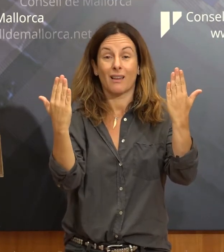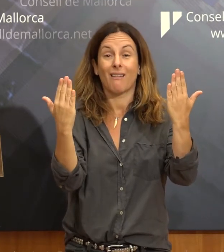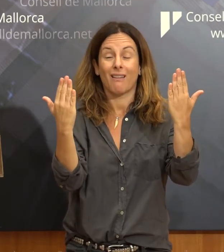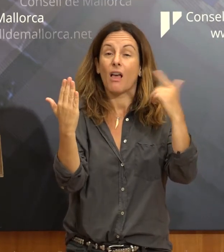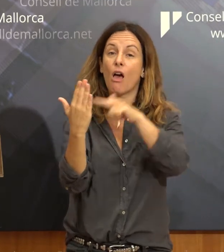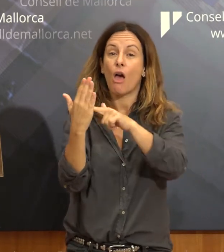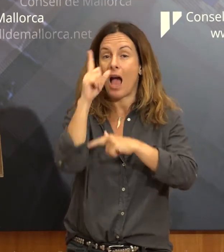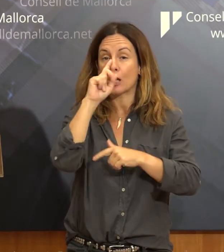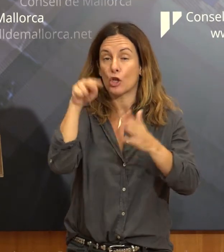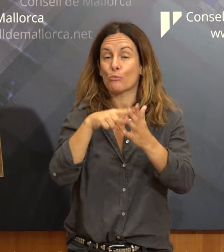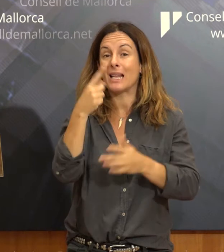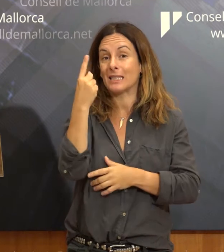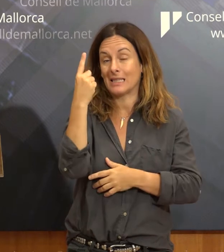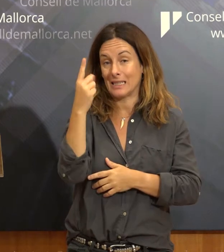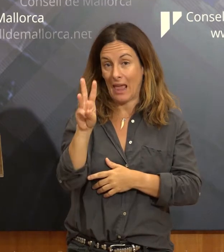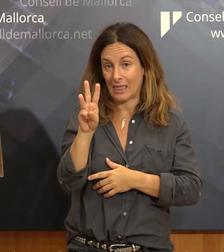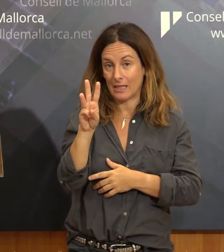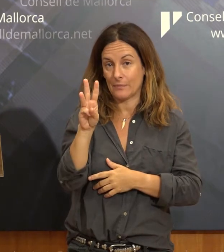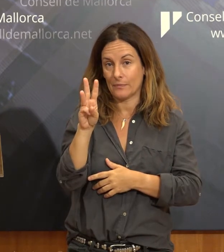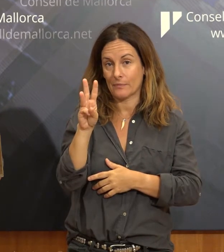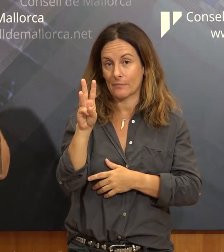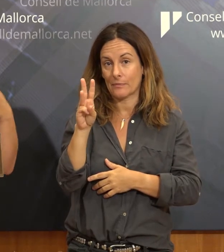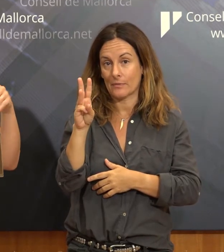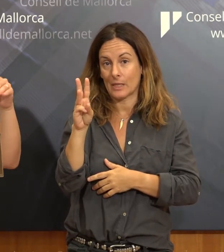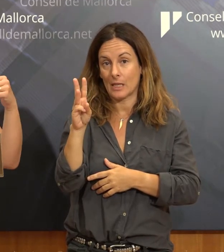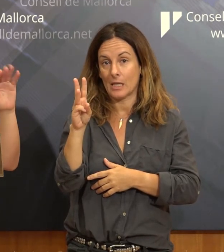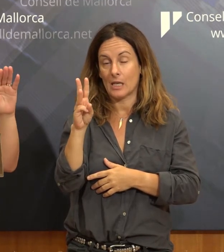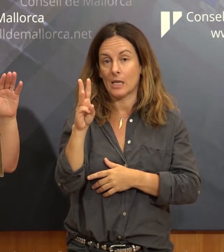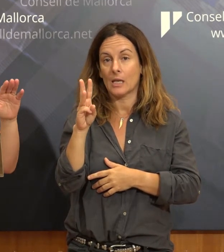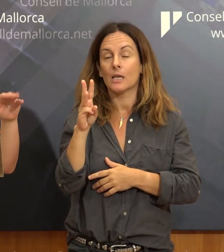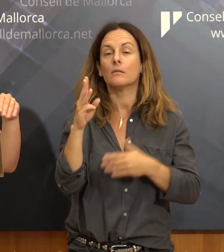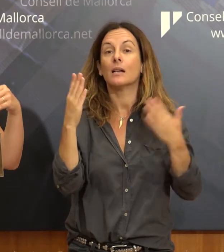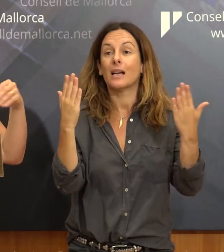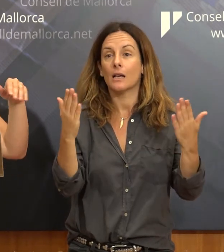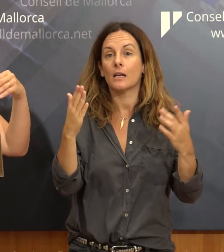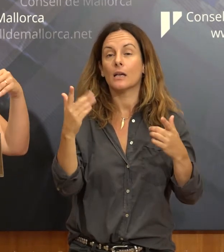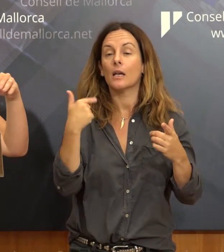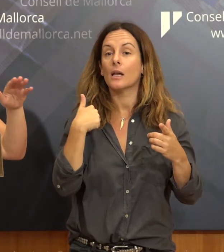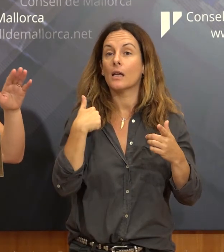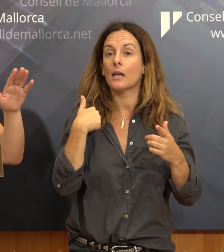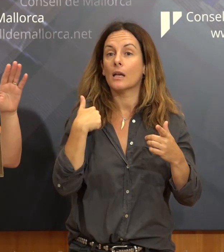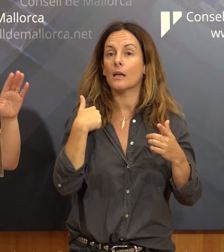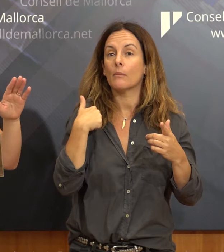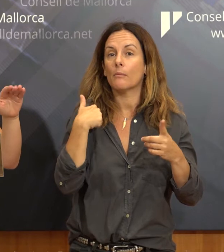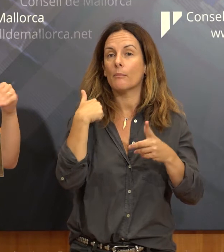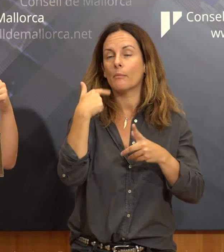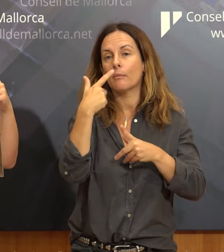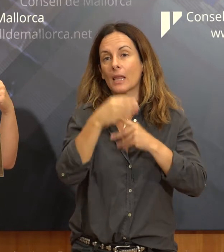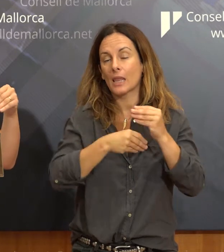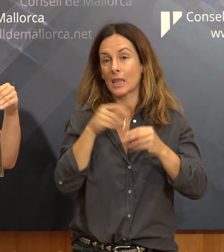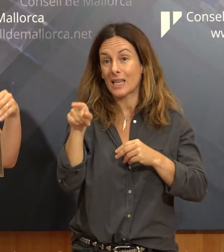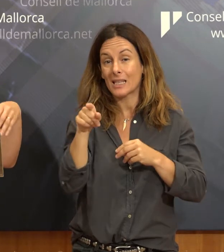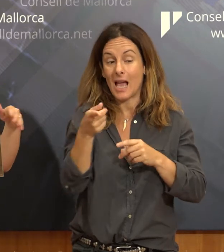posar en el 2013, l'actual, l'utilitzava durant l'obra per fer el desvior de sobre. Per